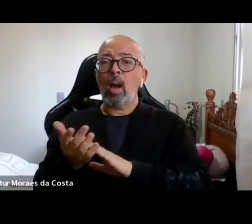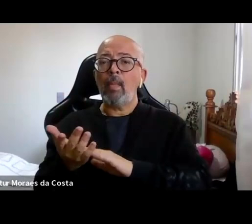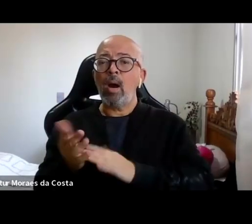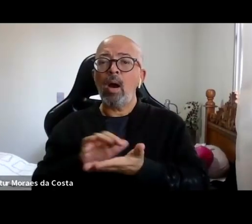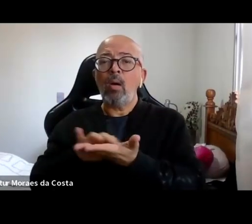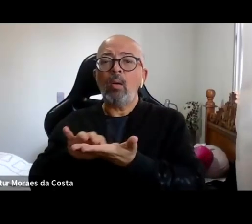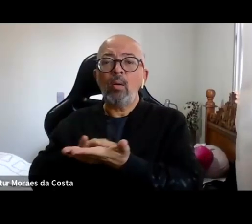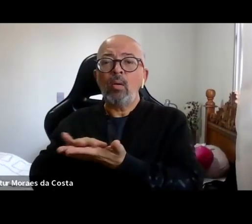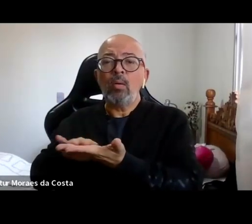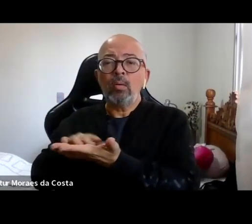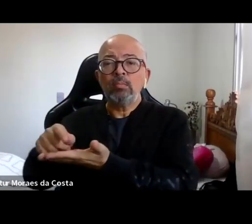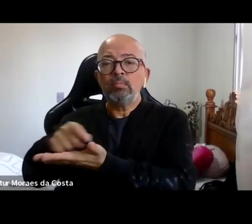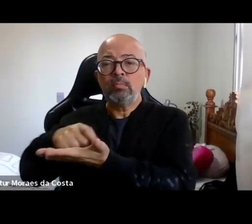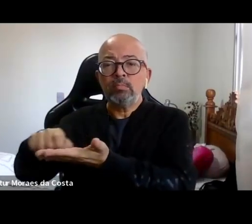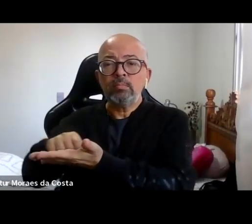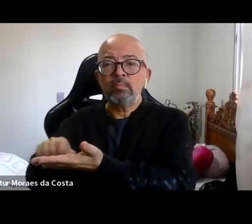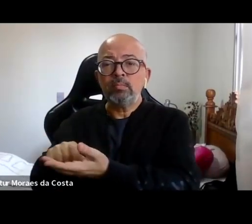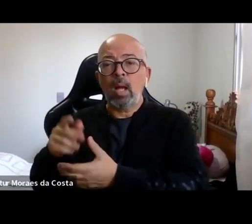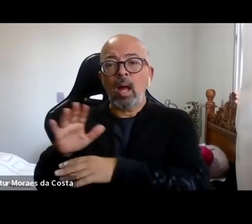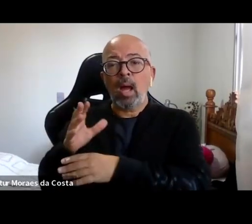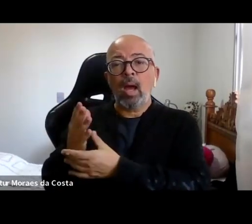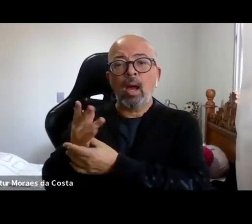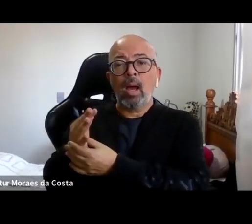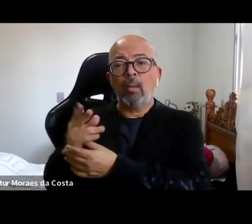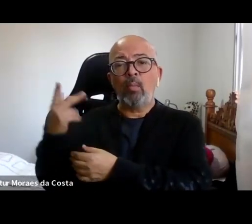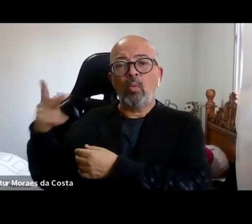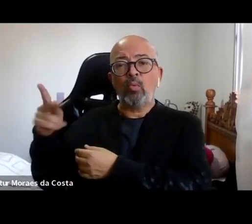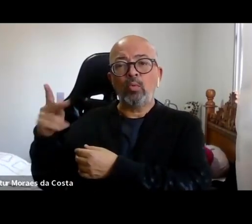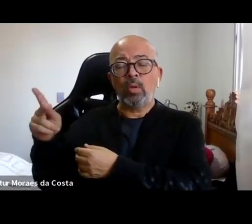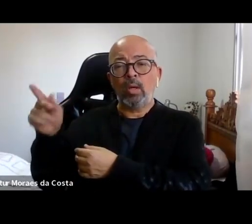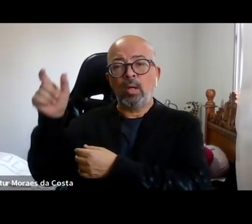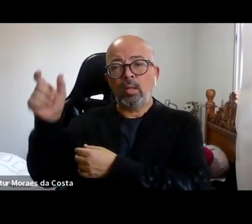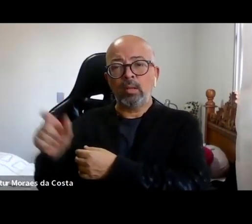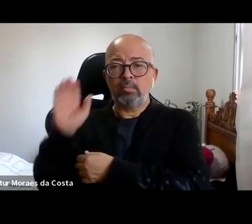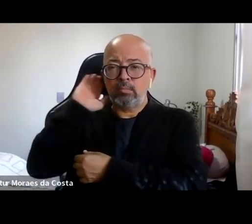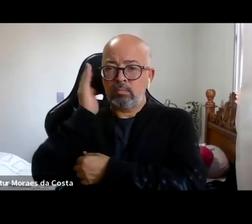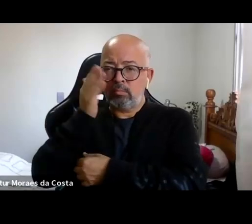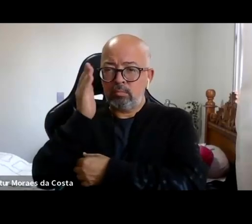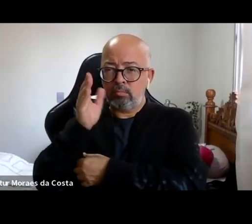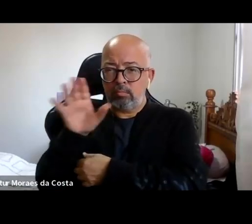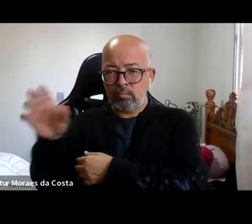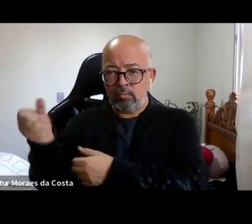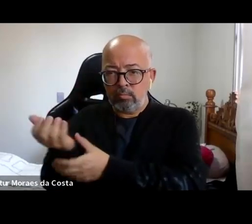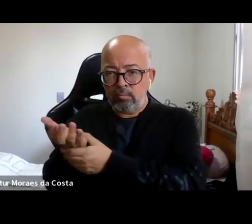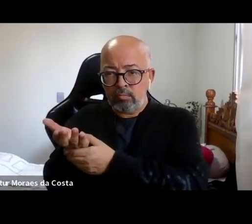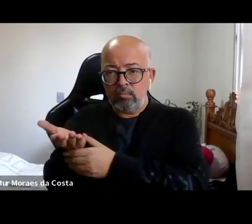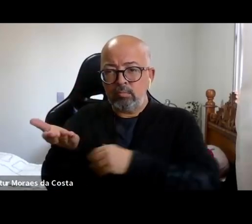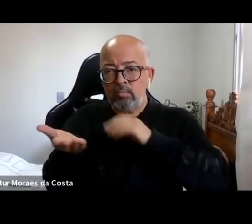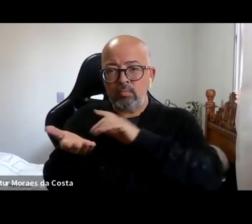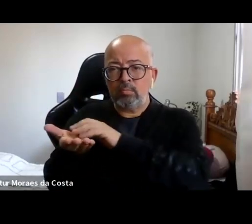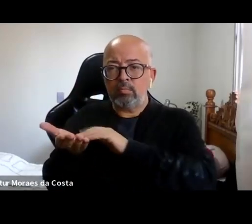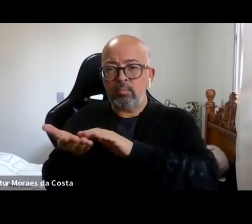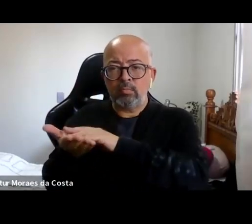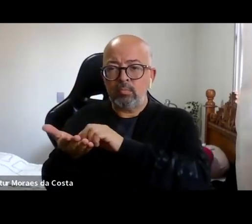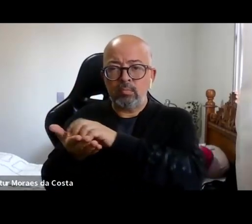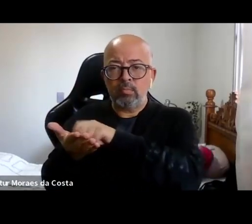descrito de pronto formas en la rodilla de la persona a quien le estoy interpretando para que sepa Cuál es la posición y